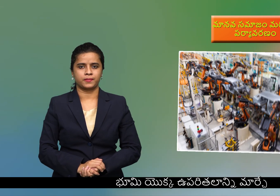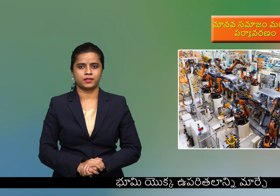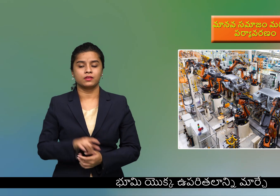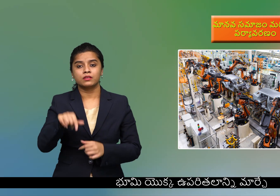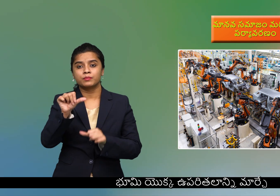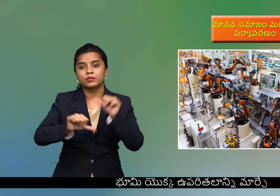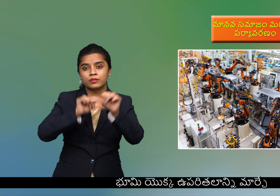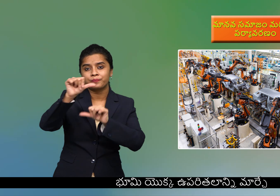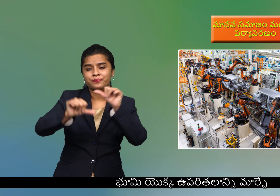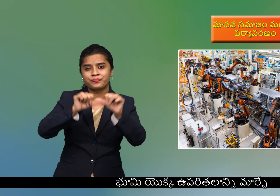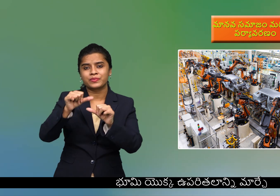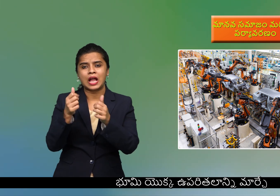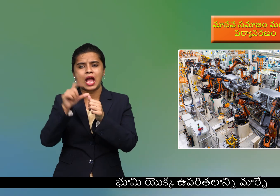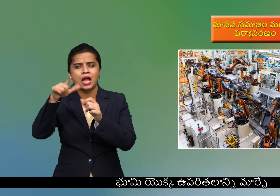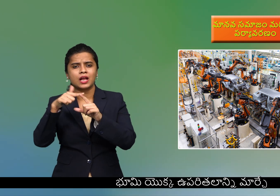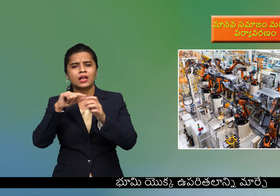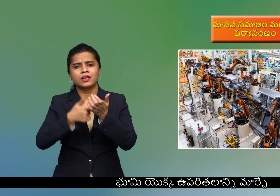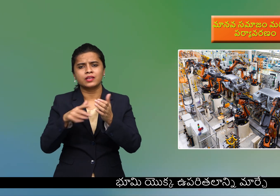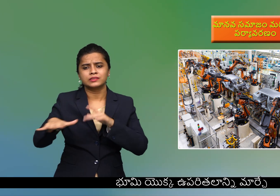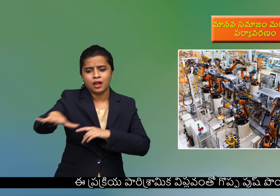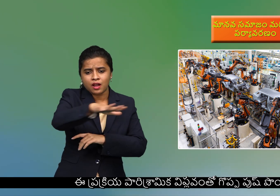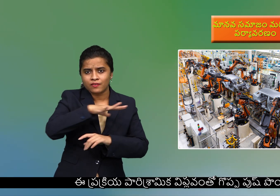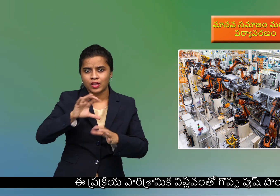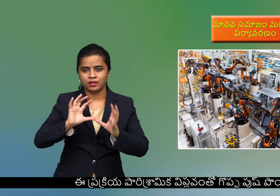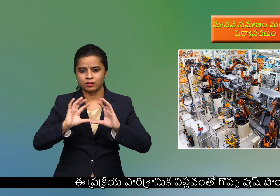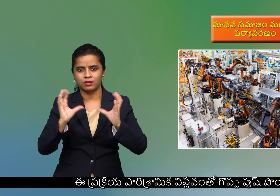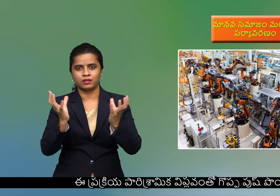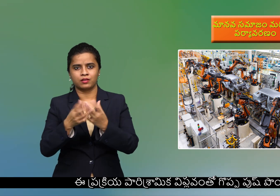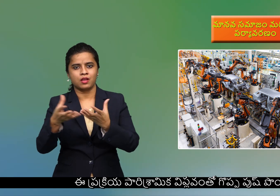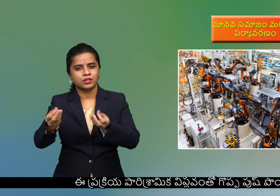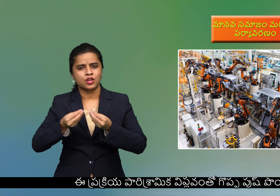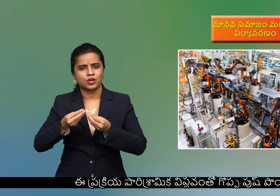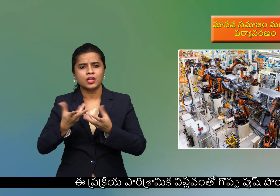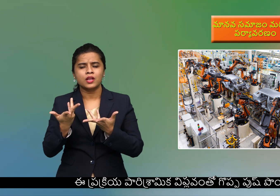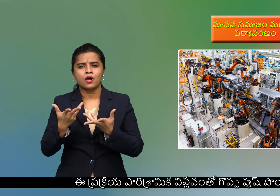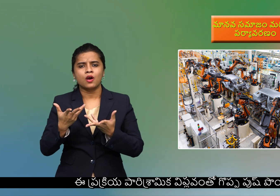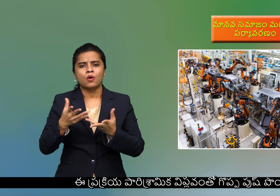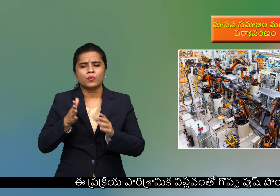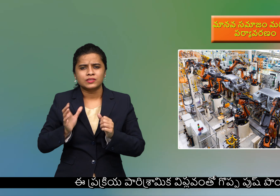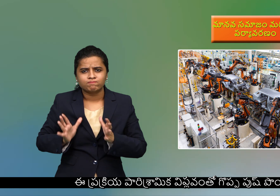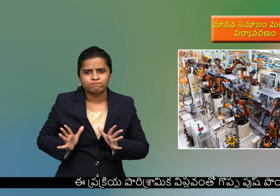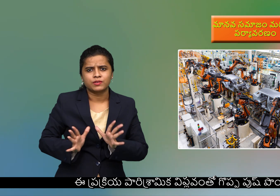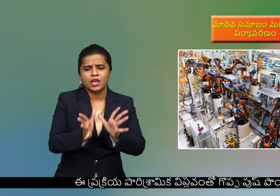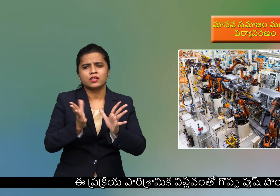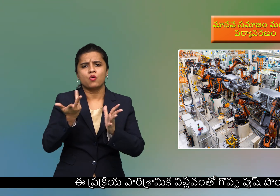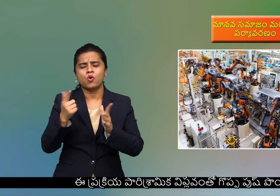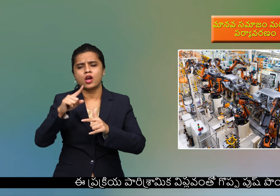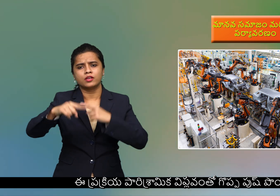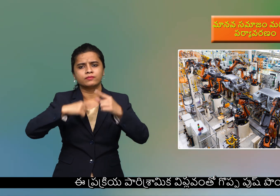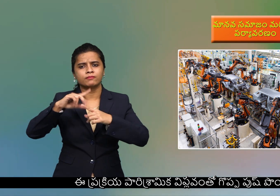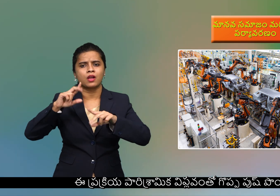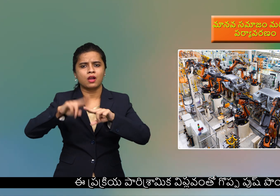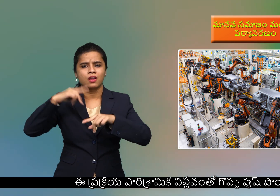భూమి యొక్క ఉపరితలాన్ని మార్చే ఈ ప్రక్రియ పారిశ్రామిక విప్లవంతో గొప్ప పుష్